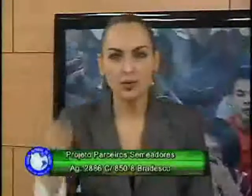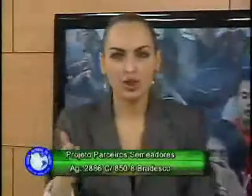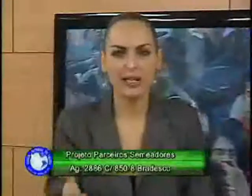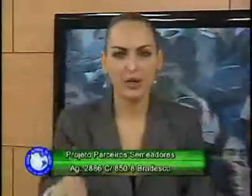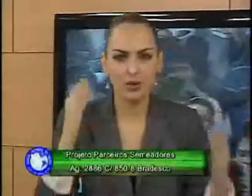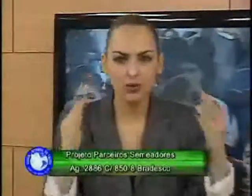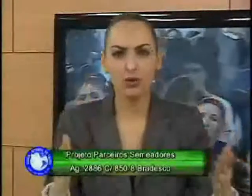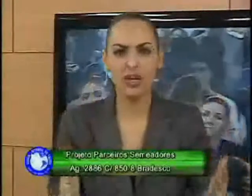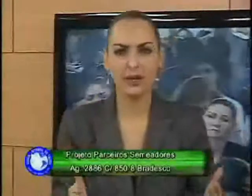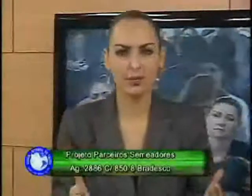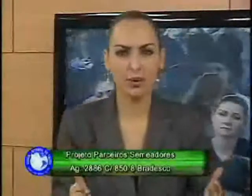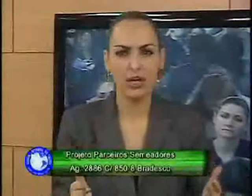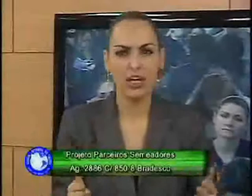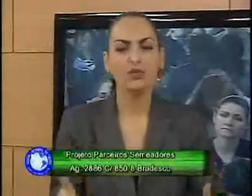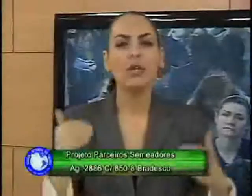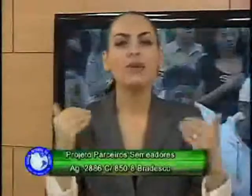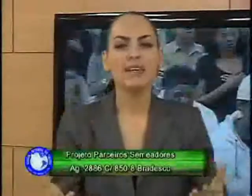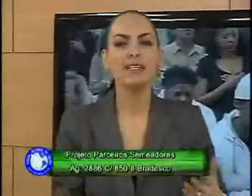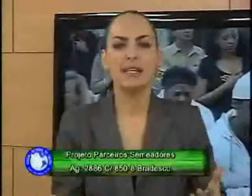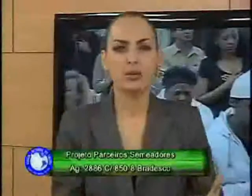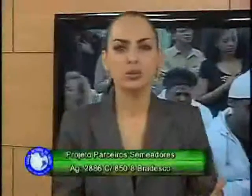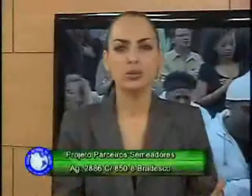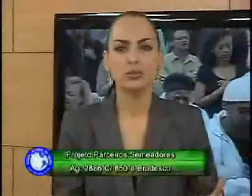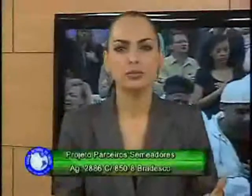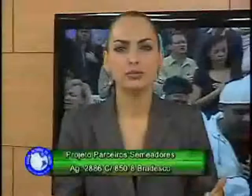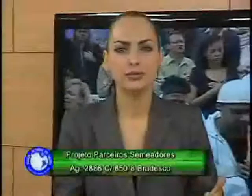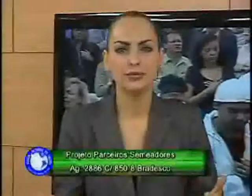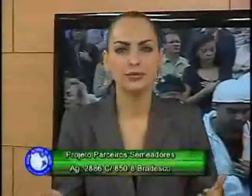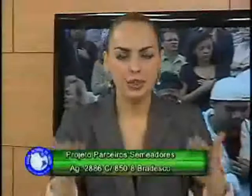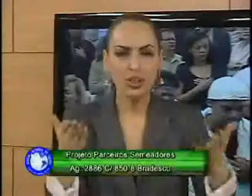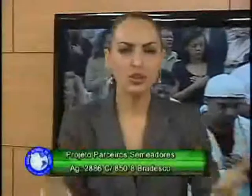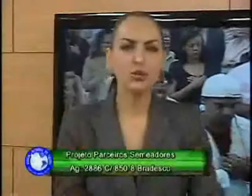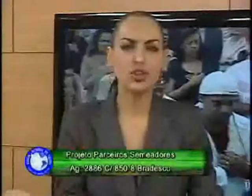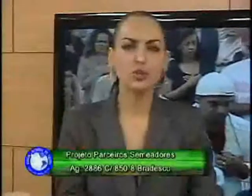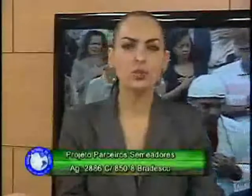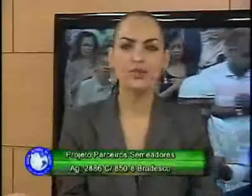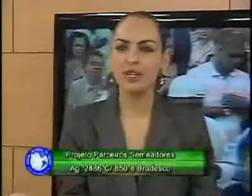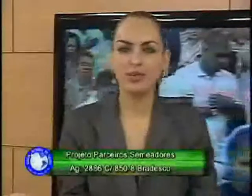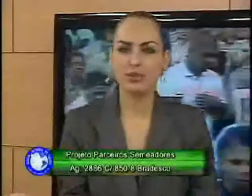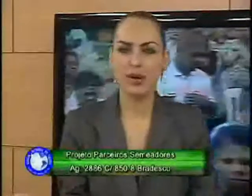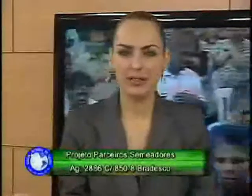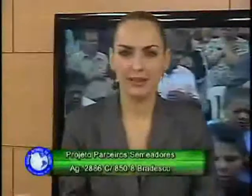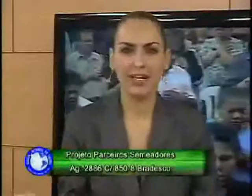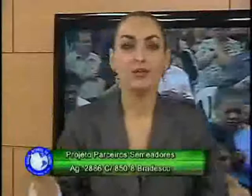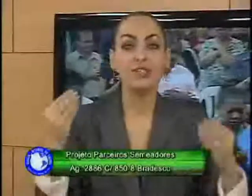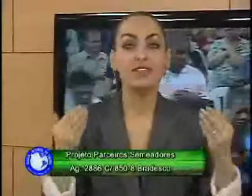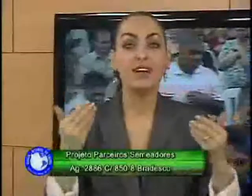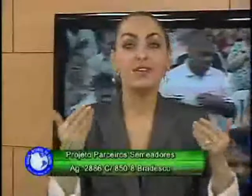buscar Deus, eu vou ao templo, eu vou depender de Deus. Deus está te buscando para uma vida abençoada. Você vai viver